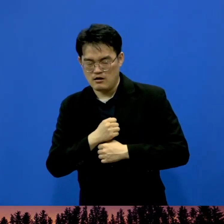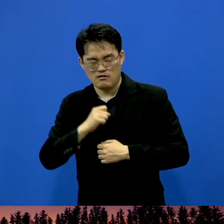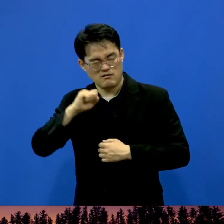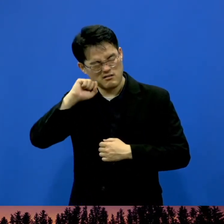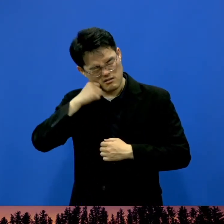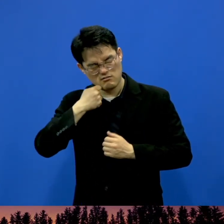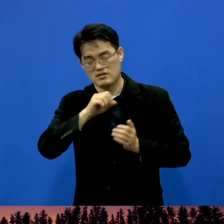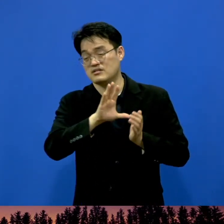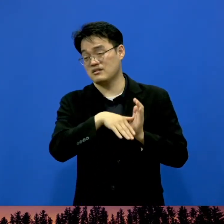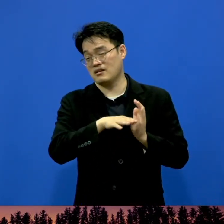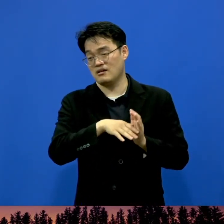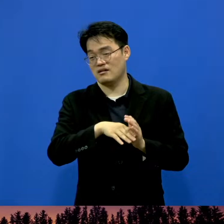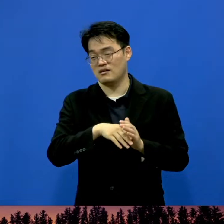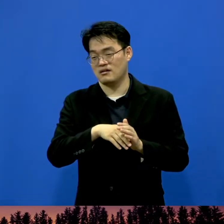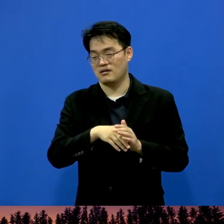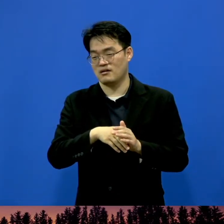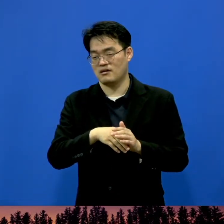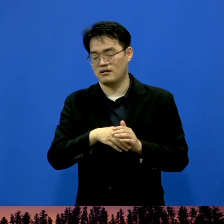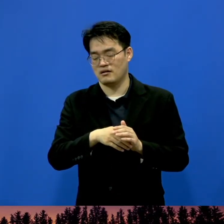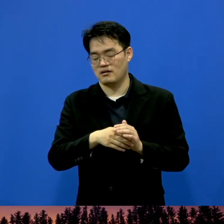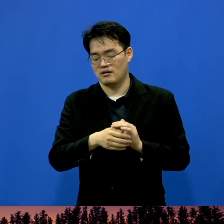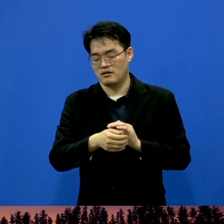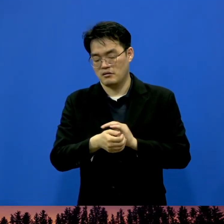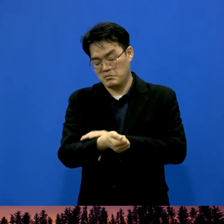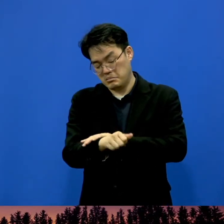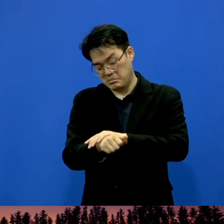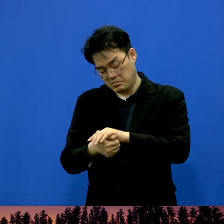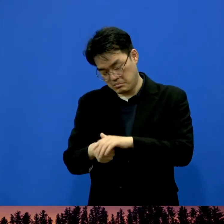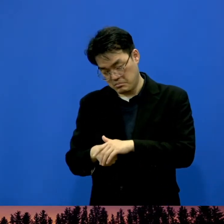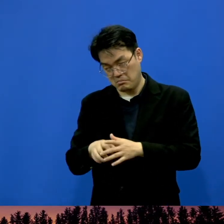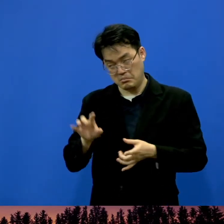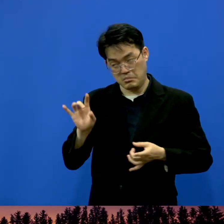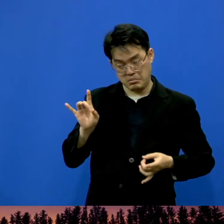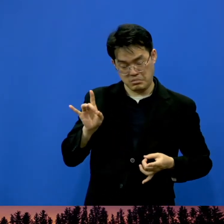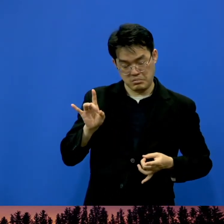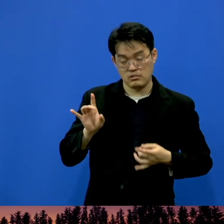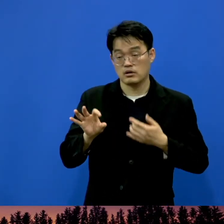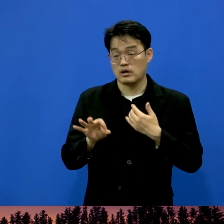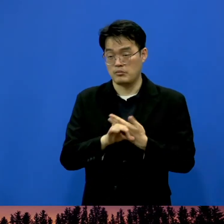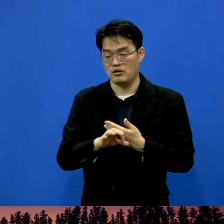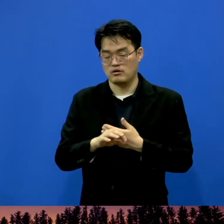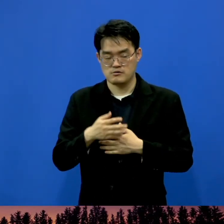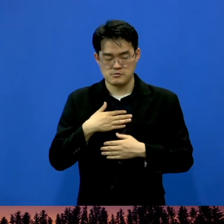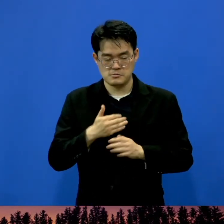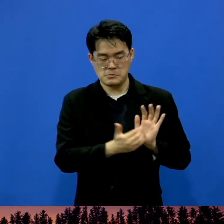소극적으로 그냥 있으면 그냥 대충 묻혀갈 수 있는 시대가 아니고 악이 우리를 지배해버린다는 거.